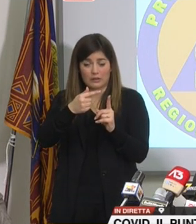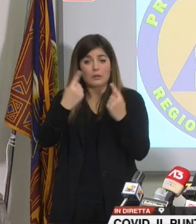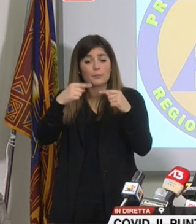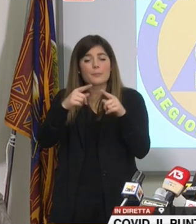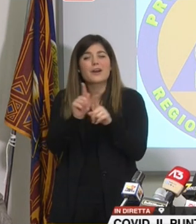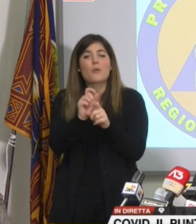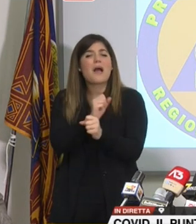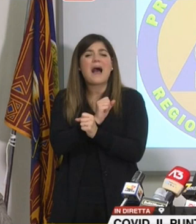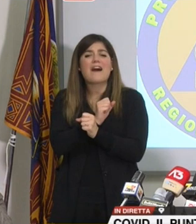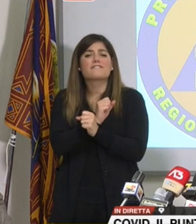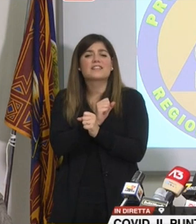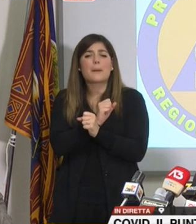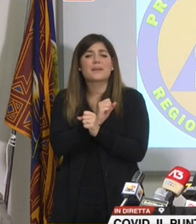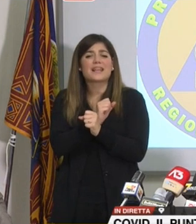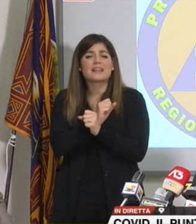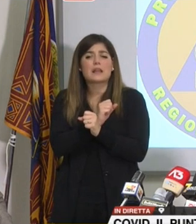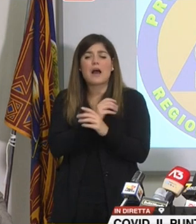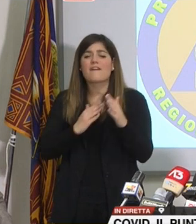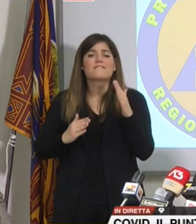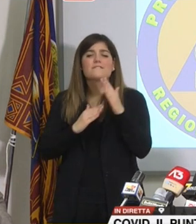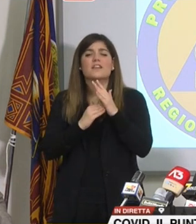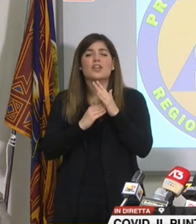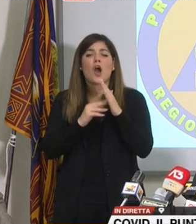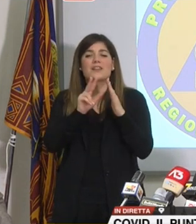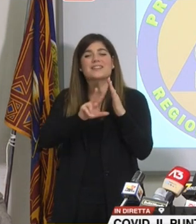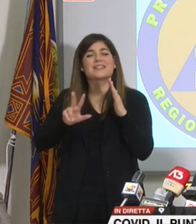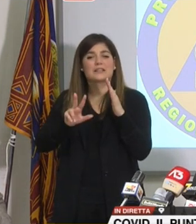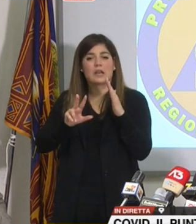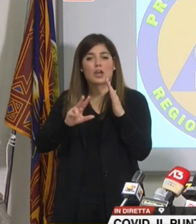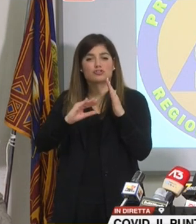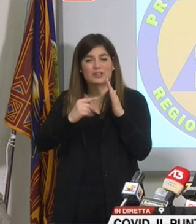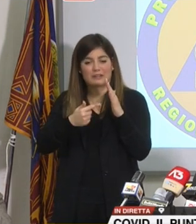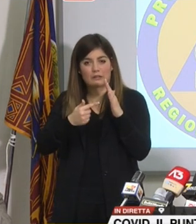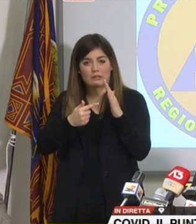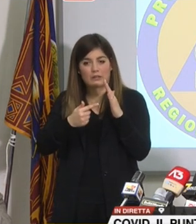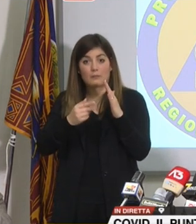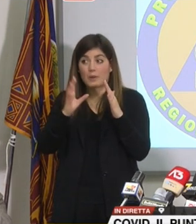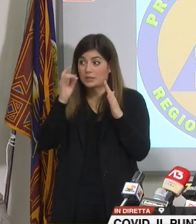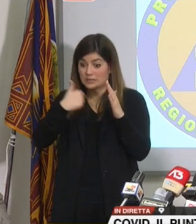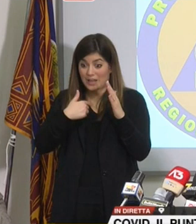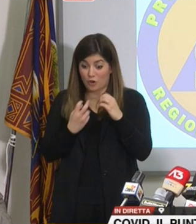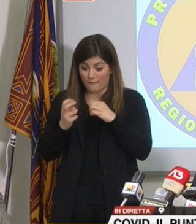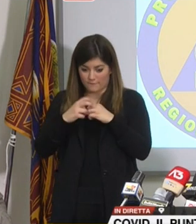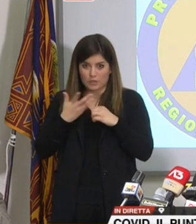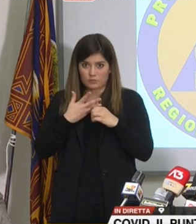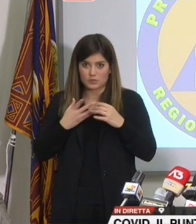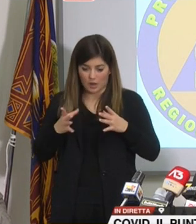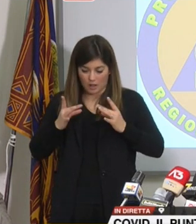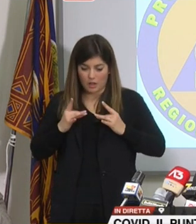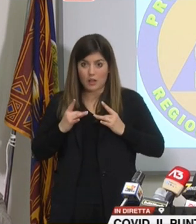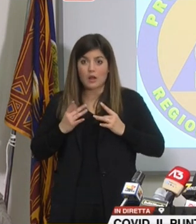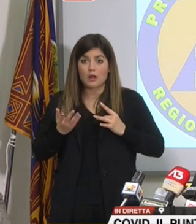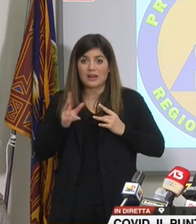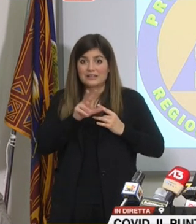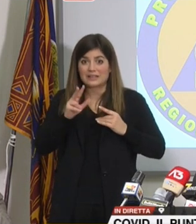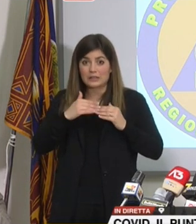come molecolare fino a 33. Uno dice vabbè, e se io ho il virus oltre 33? Il dibattito